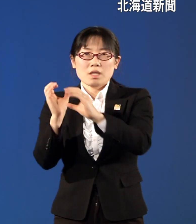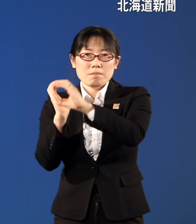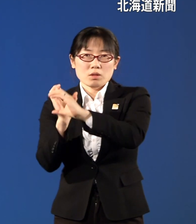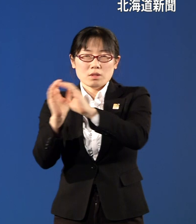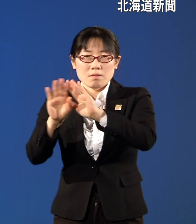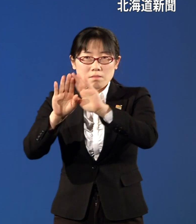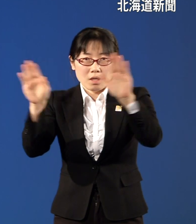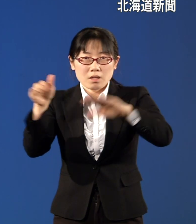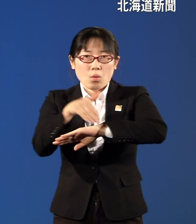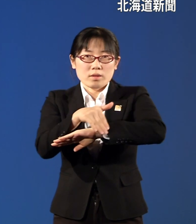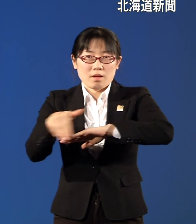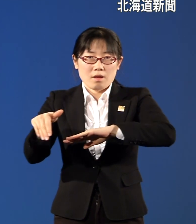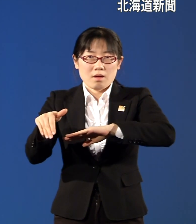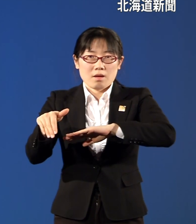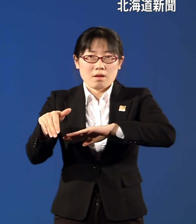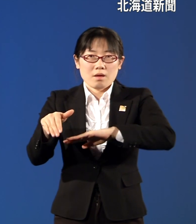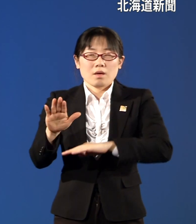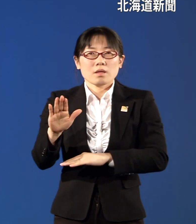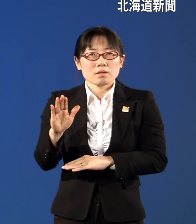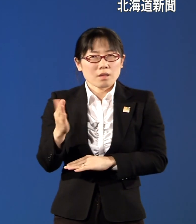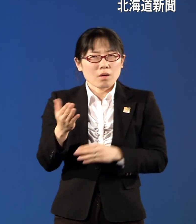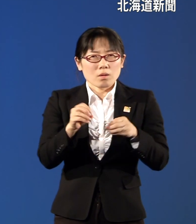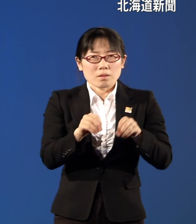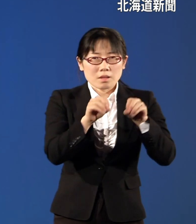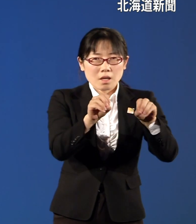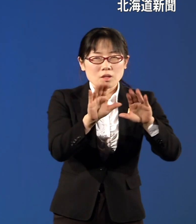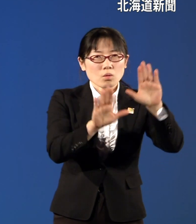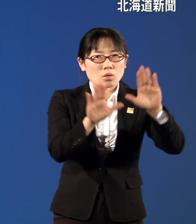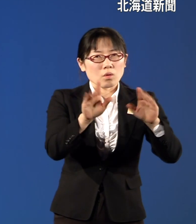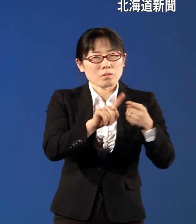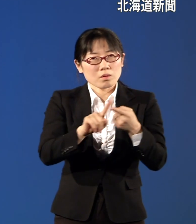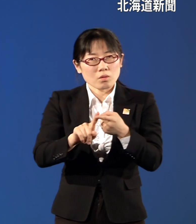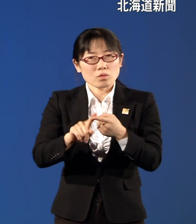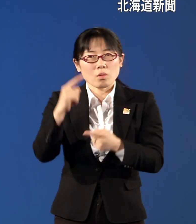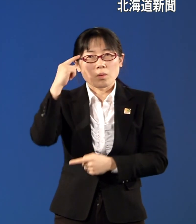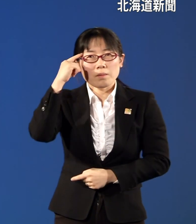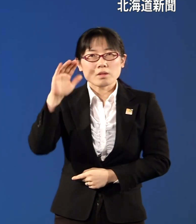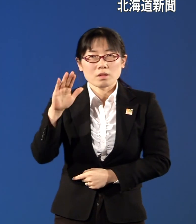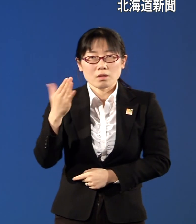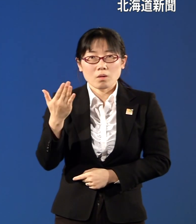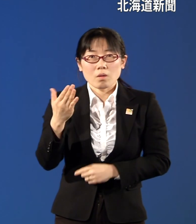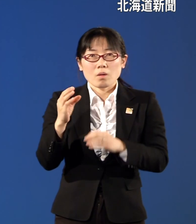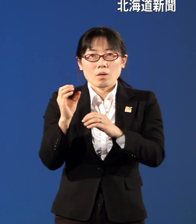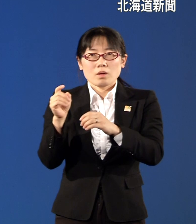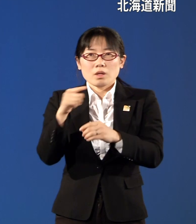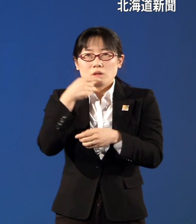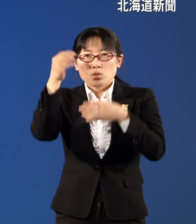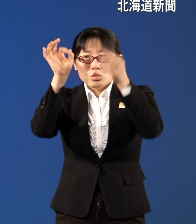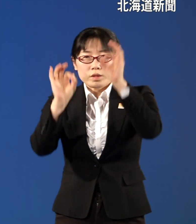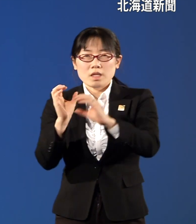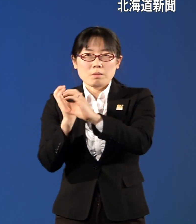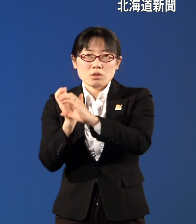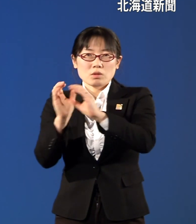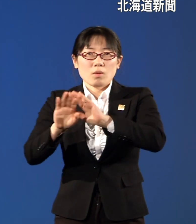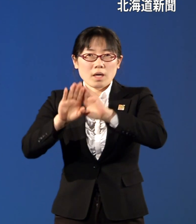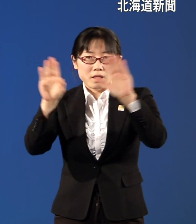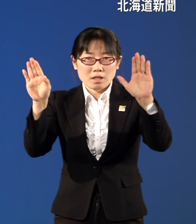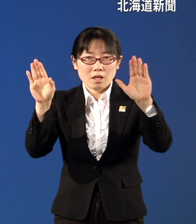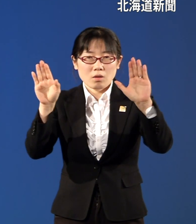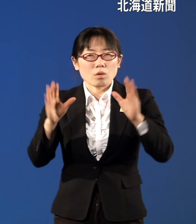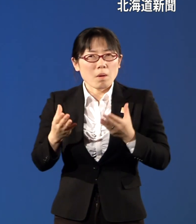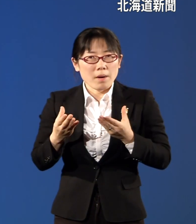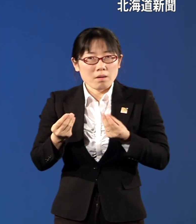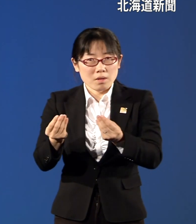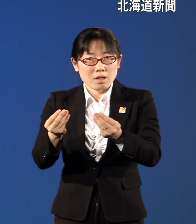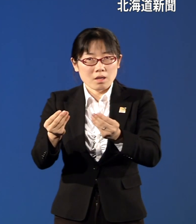はい、このまま、もちろん感染状況次第によると思うんですが、雪まつりの開催についてですね、はい、このまま開催するの